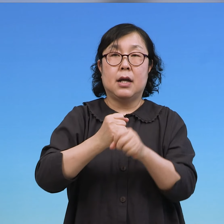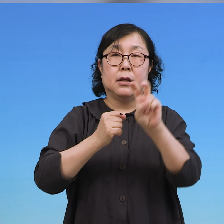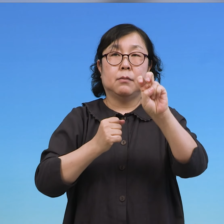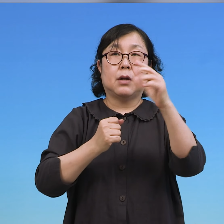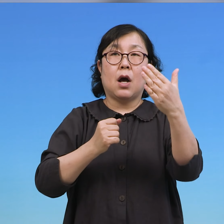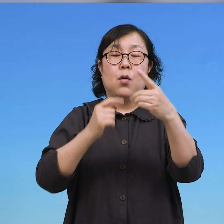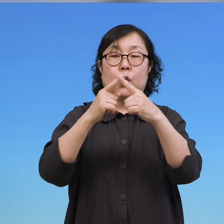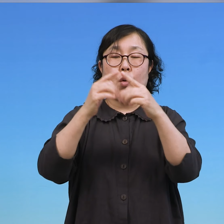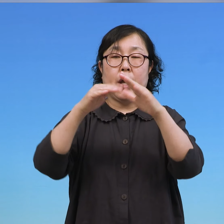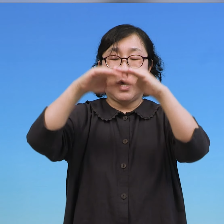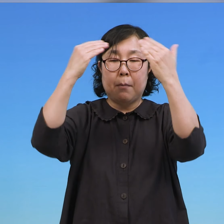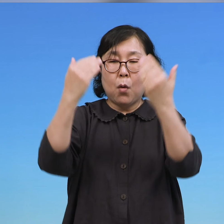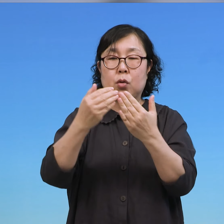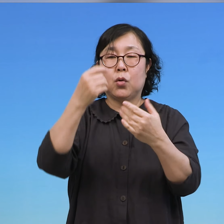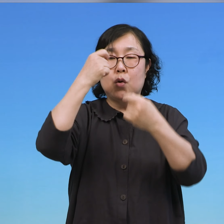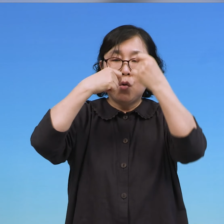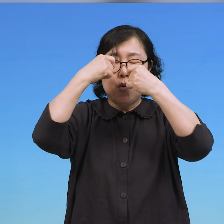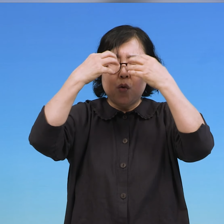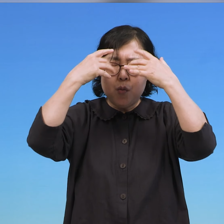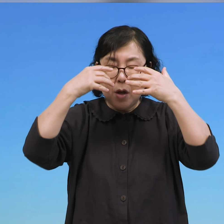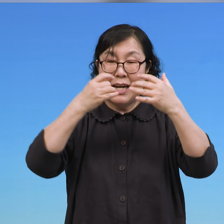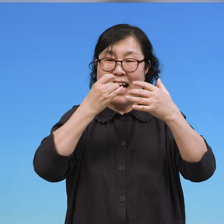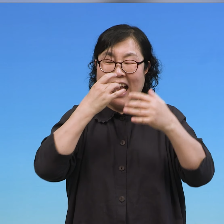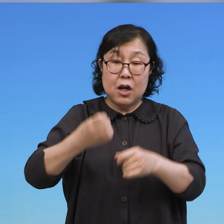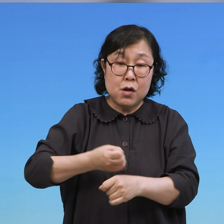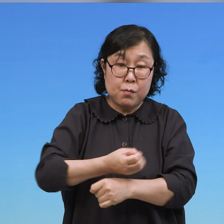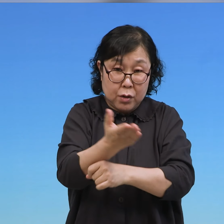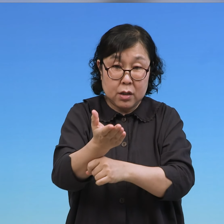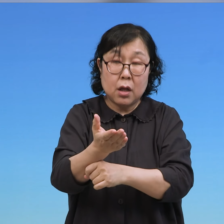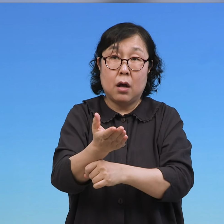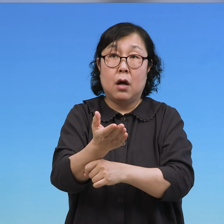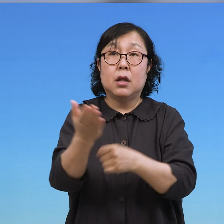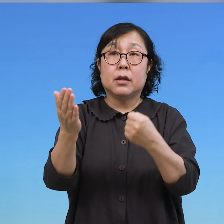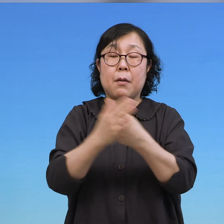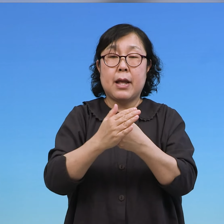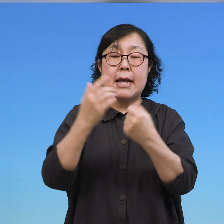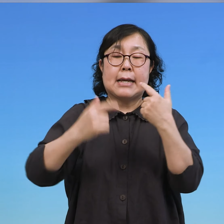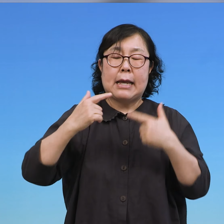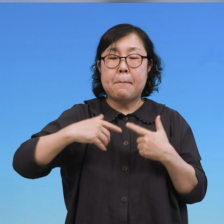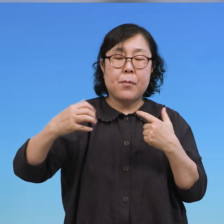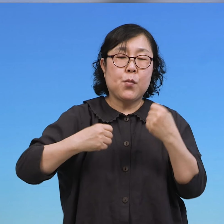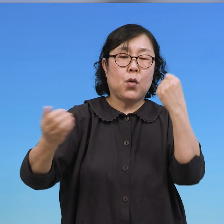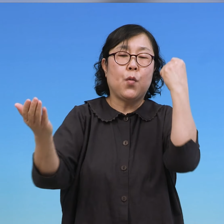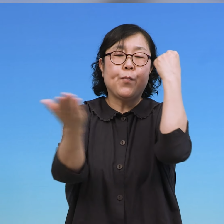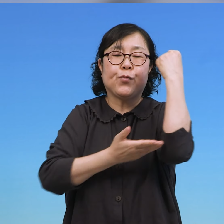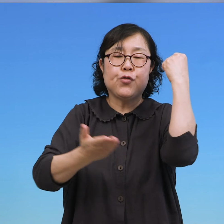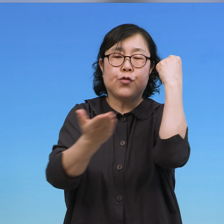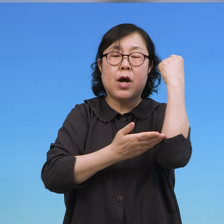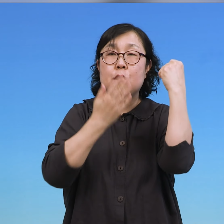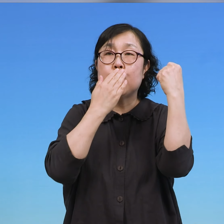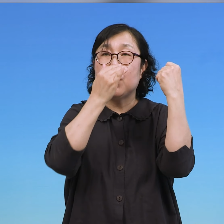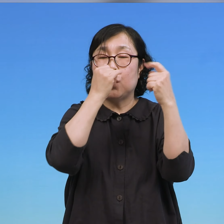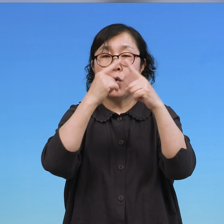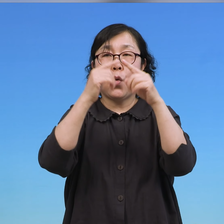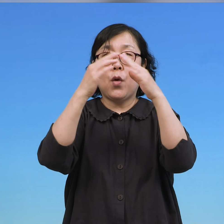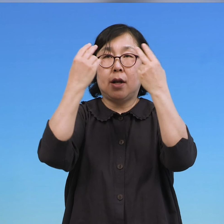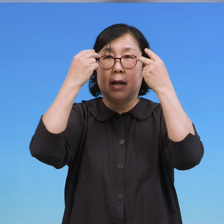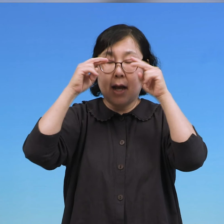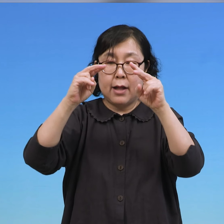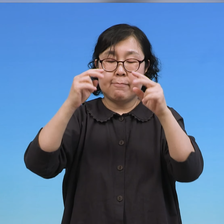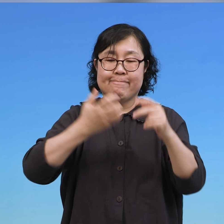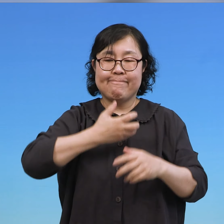29교회 모두가 다 정말 울며 씨를 뿌렸지만 기쁨으로 단을 거두게 되는 그 교회를 향한 꿈을 꿀